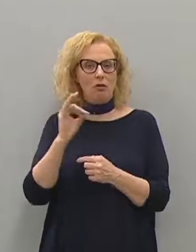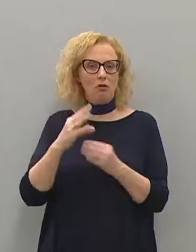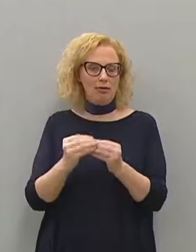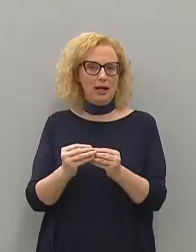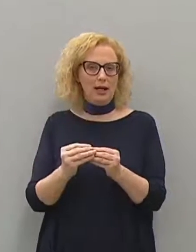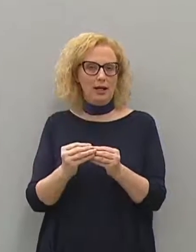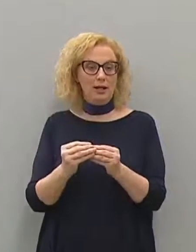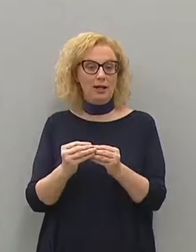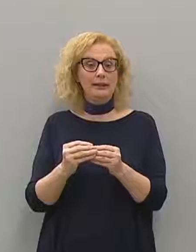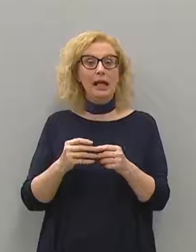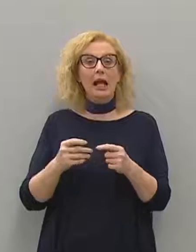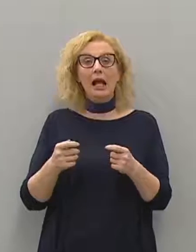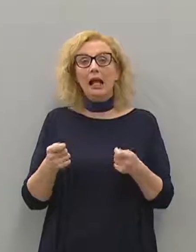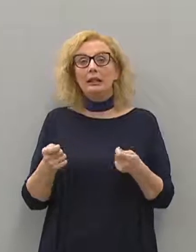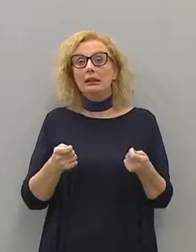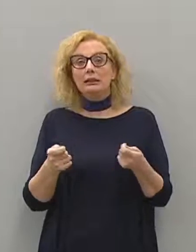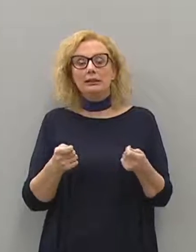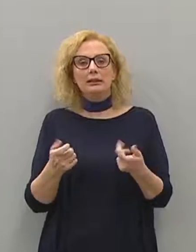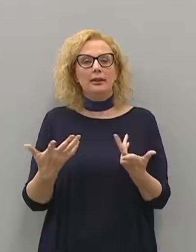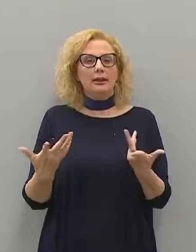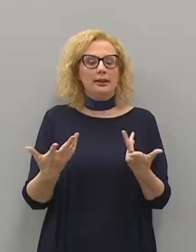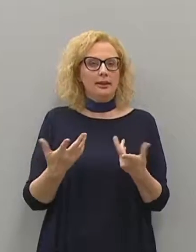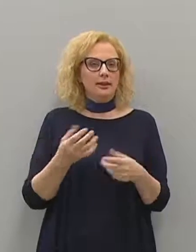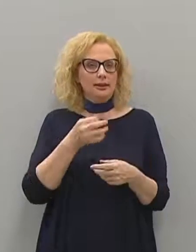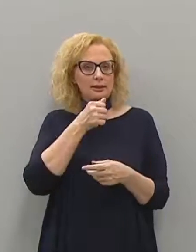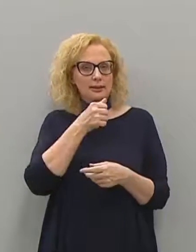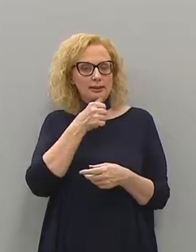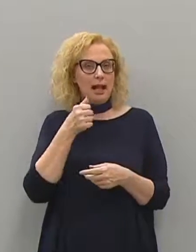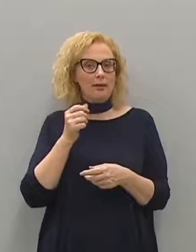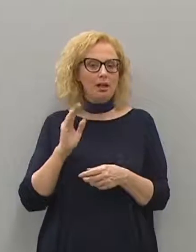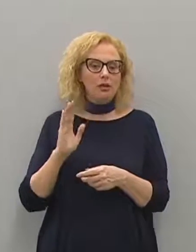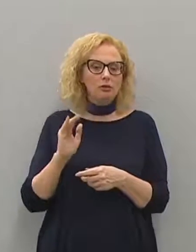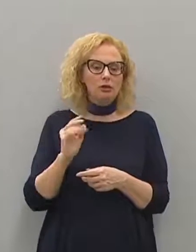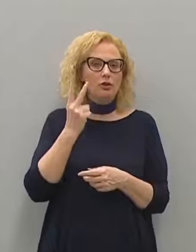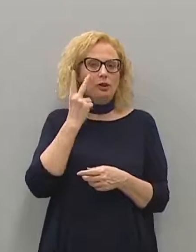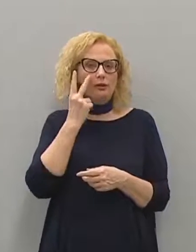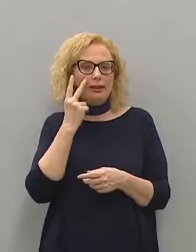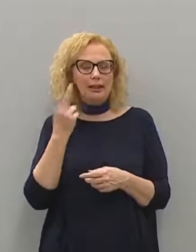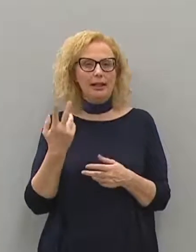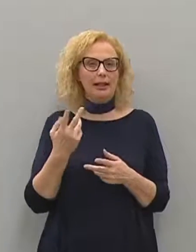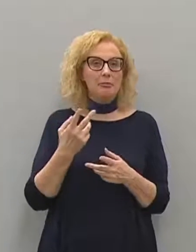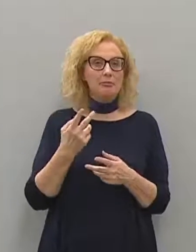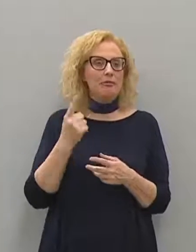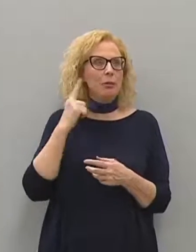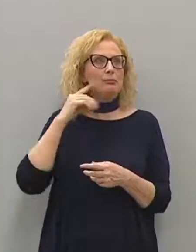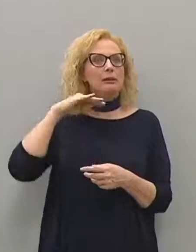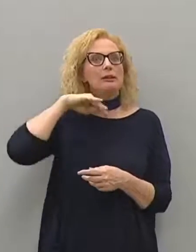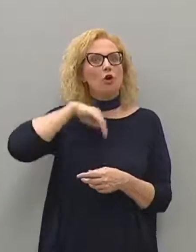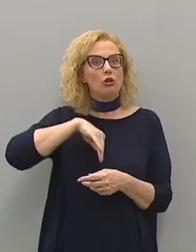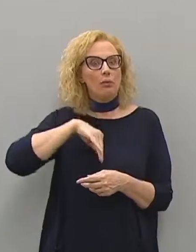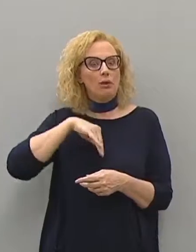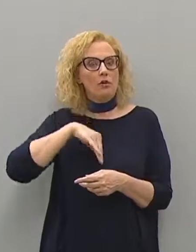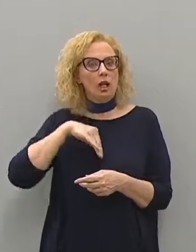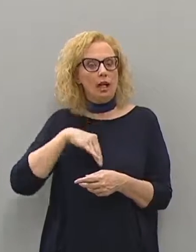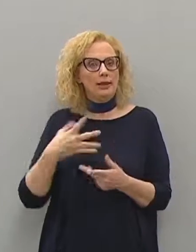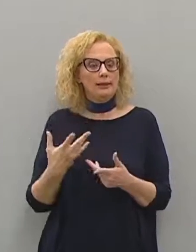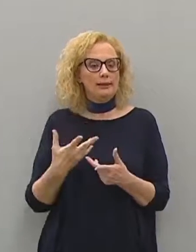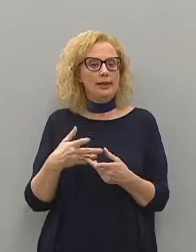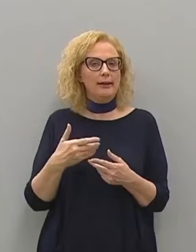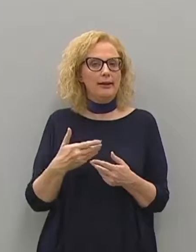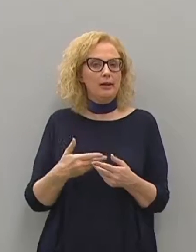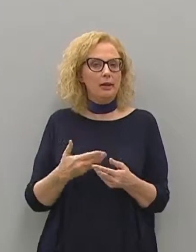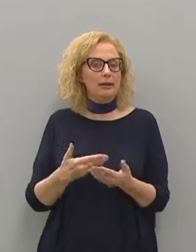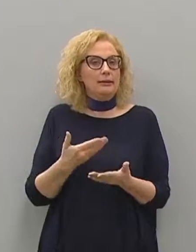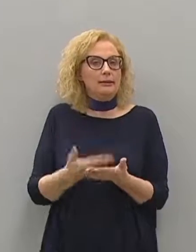gestirle diciamo giorno per giorno con la giusta consapevolezza di quanto riusciamo a mettere in campo